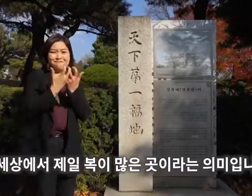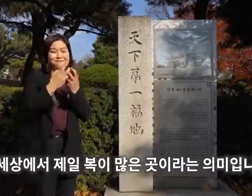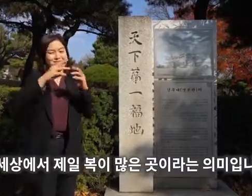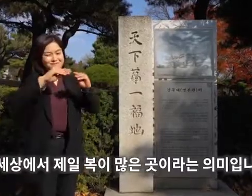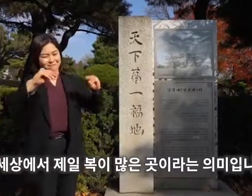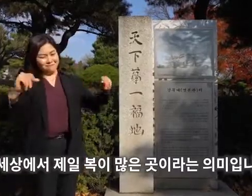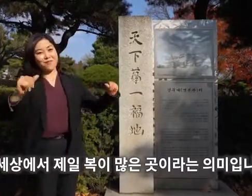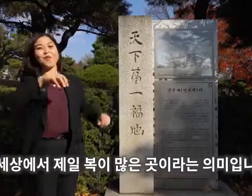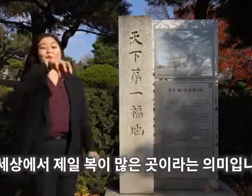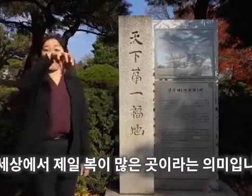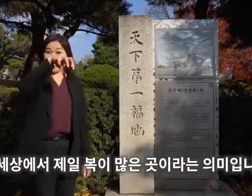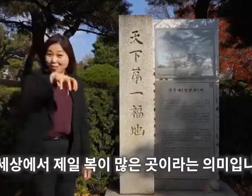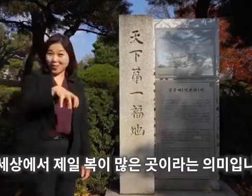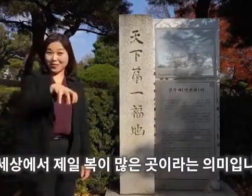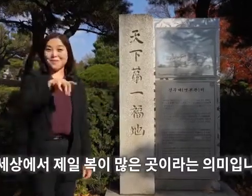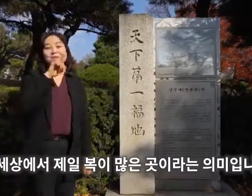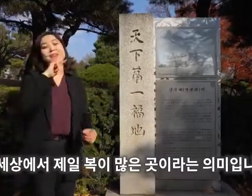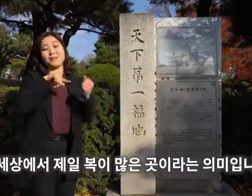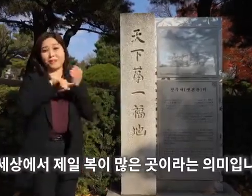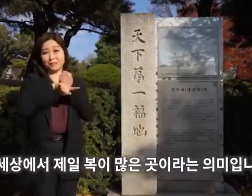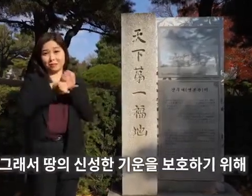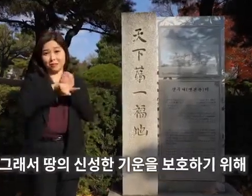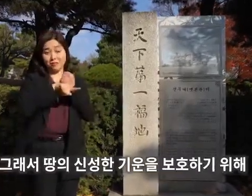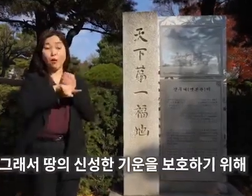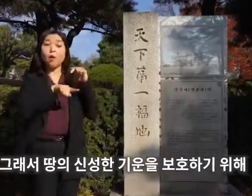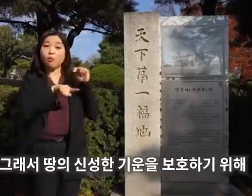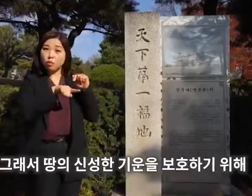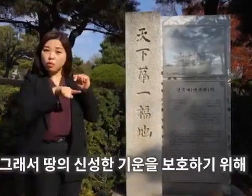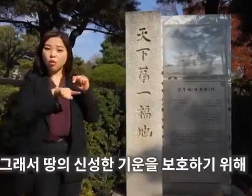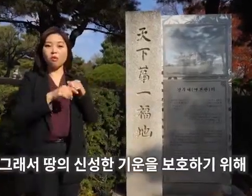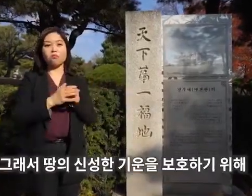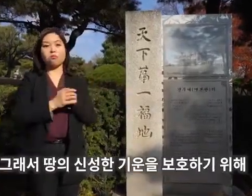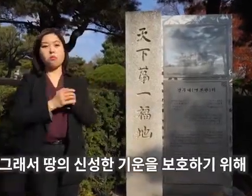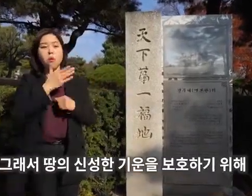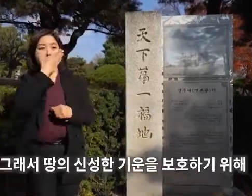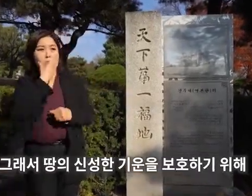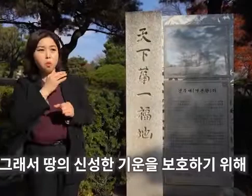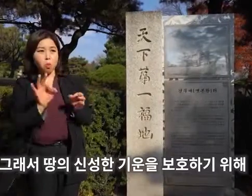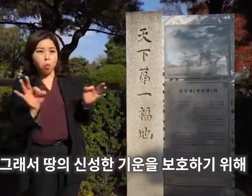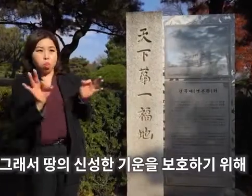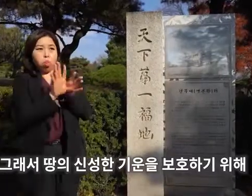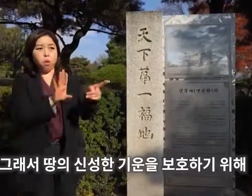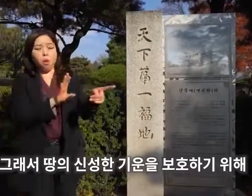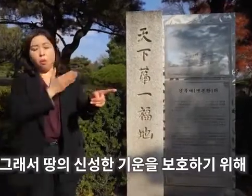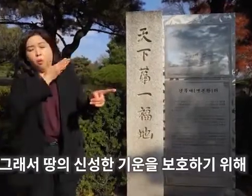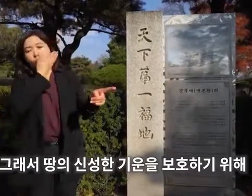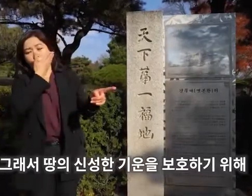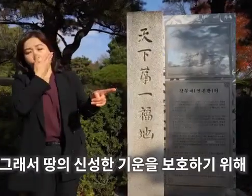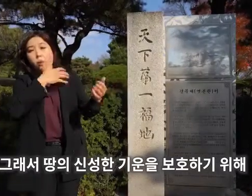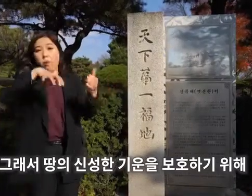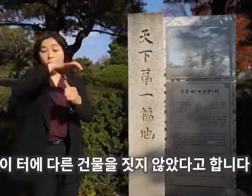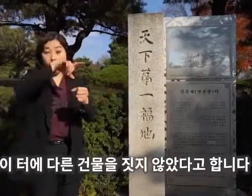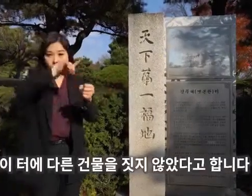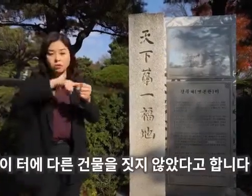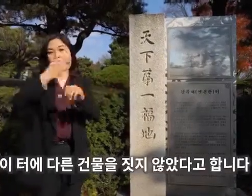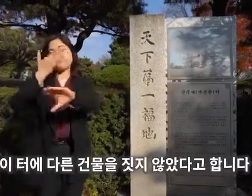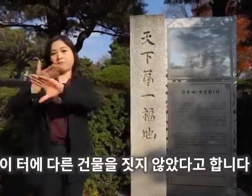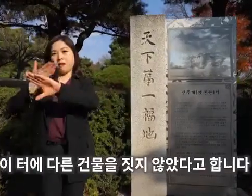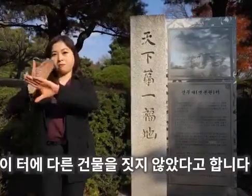많은 곳이라는 의미입니다. 그래서 땅의 신성한 기운을 보호하기 위해 이 터에